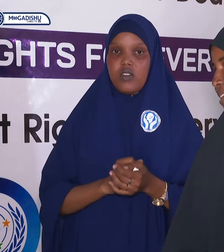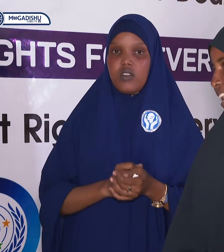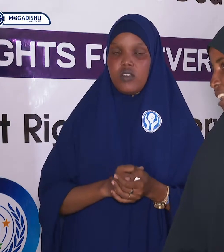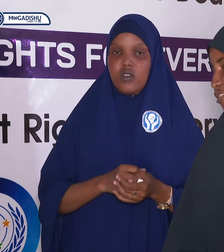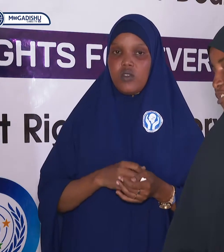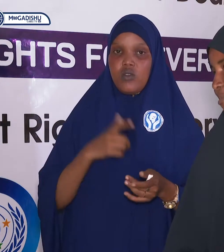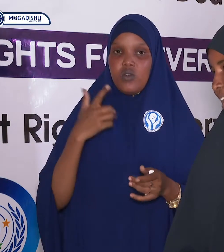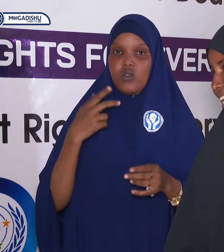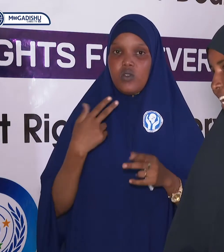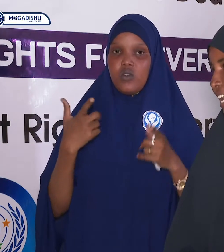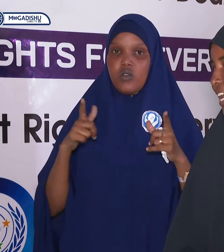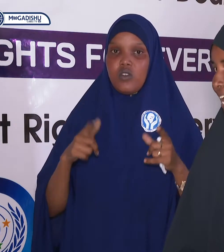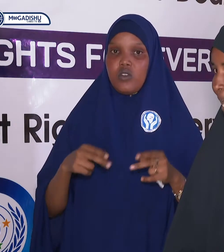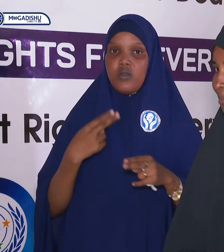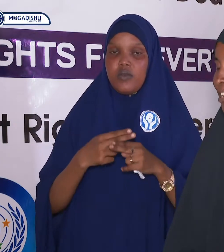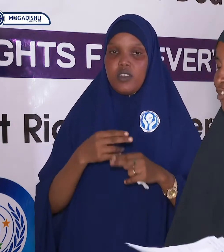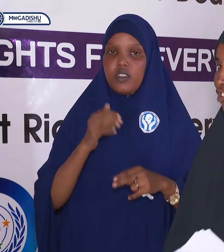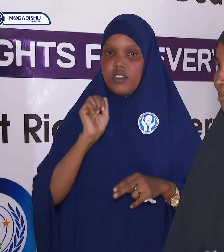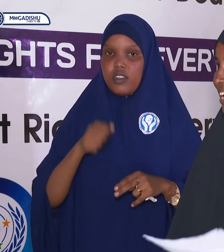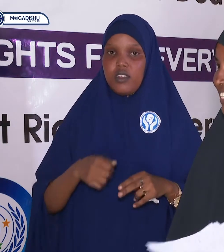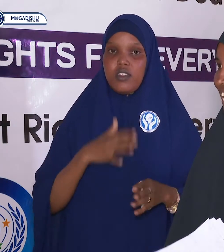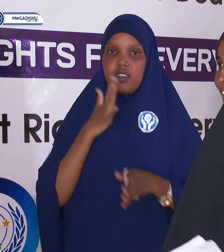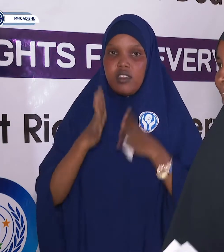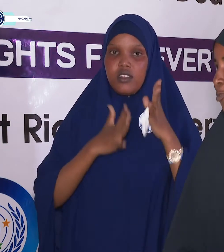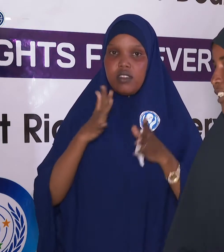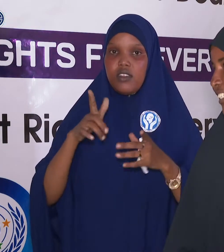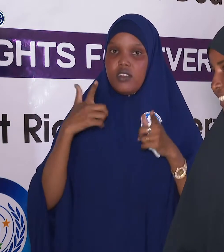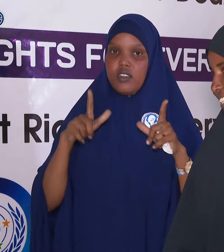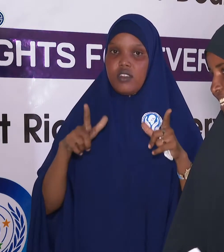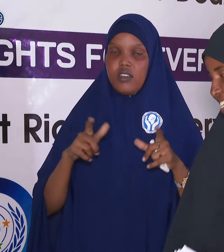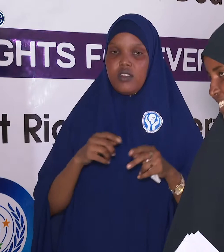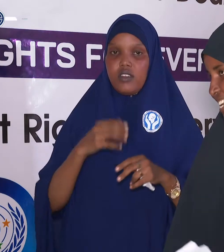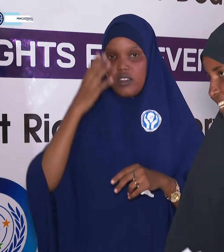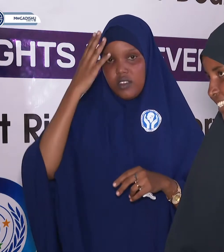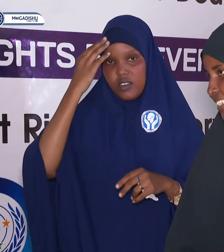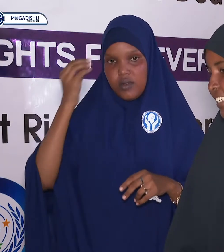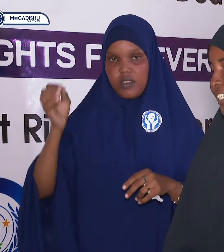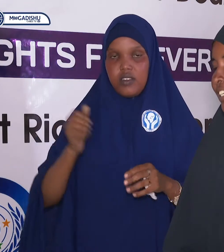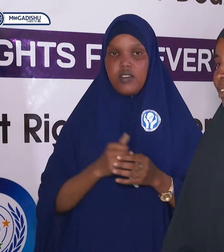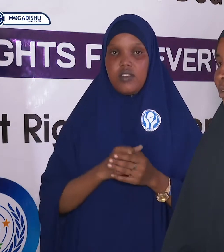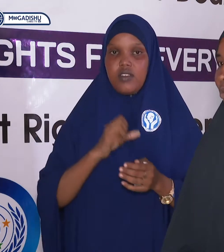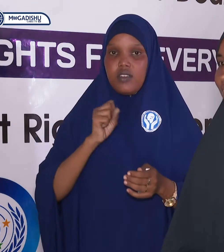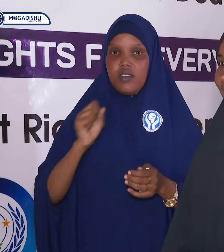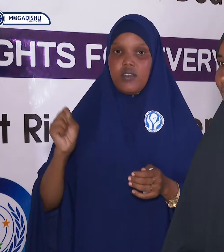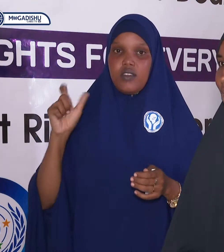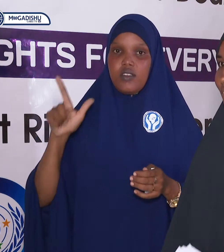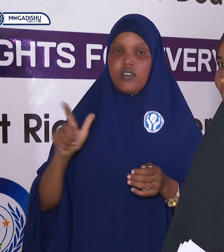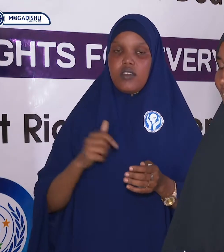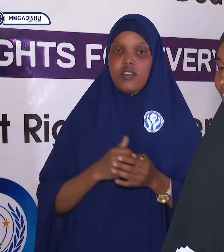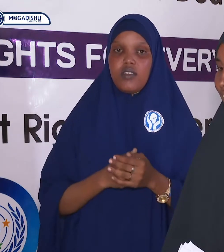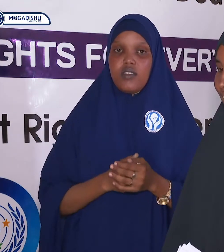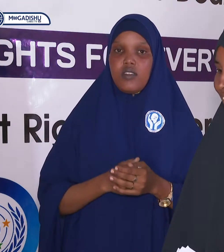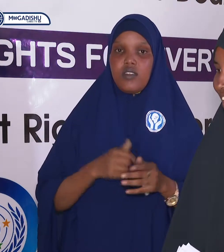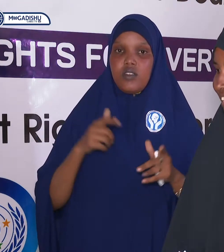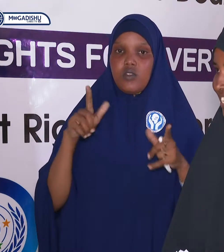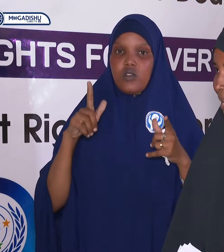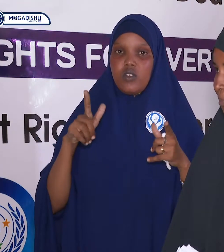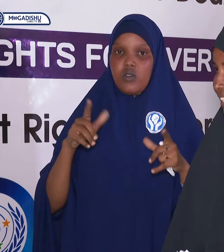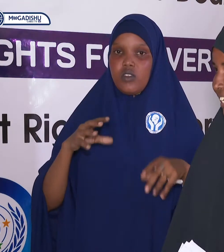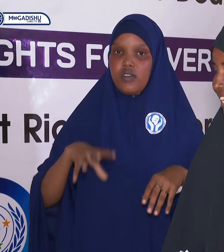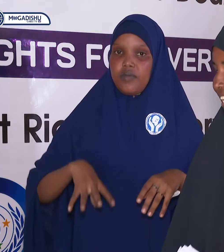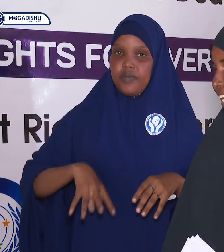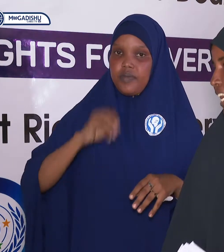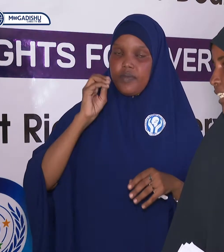suul dabaalaha afka soomaaliga ama soomaali sahlaagweed SSL luqadan waxa ay